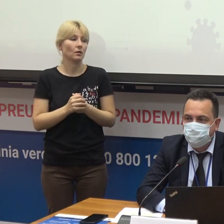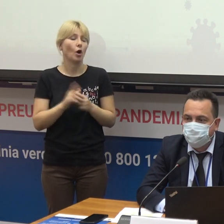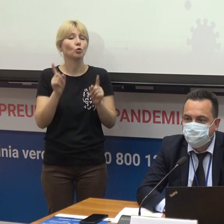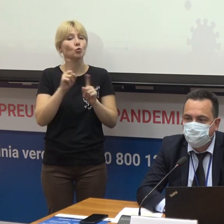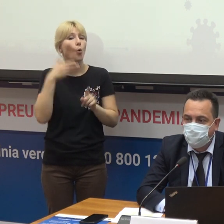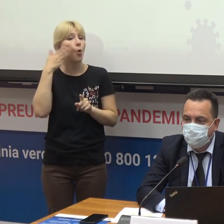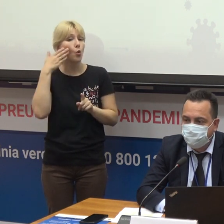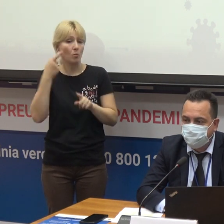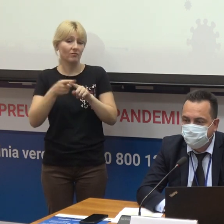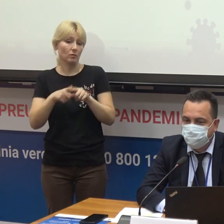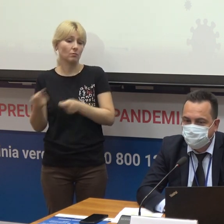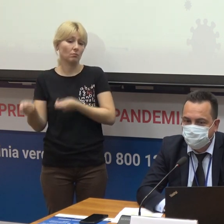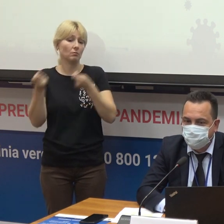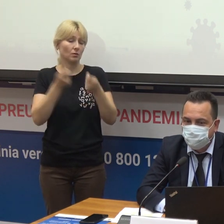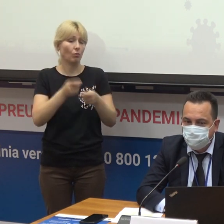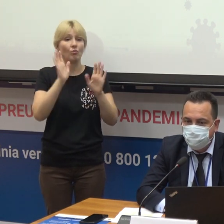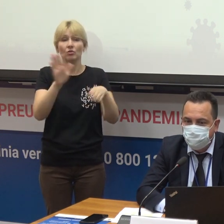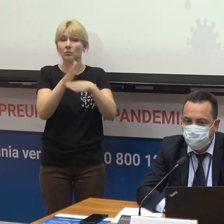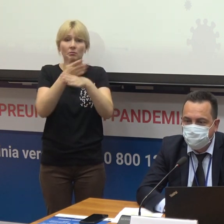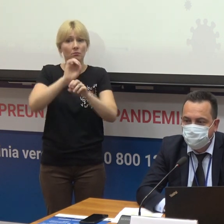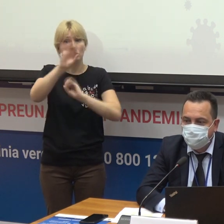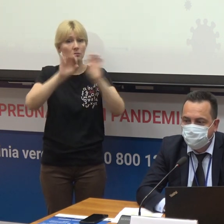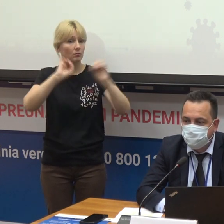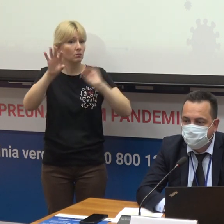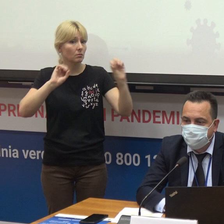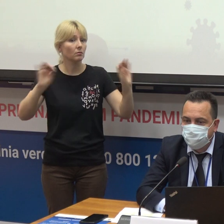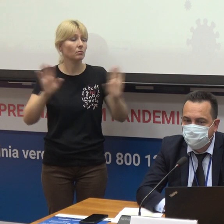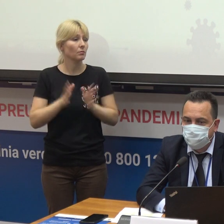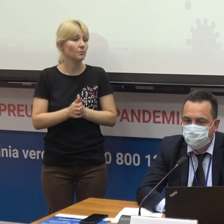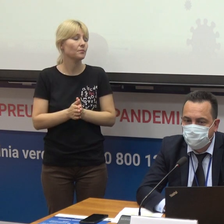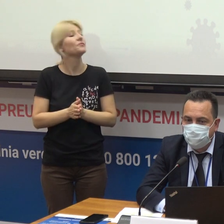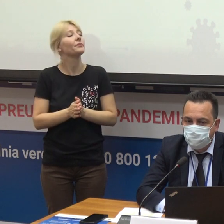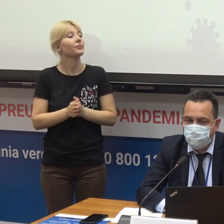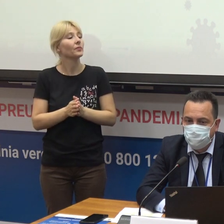România care va veni, imediat va fi repartizat